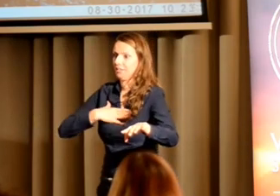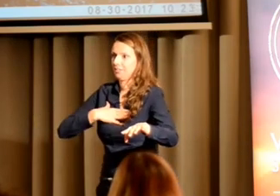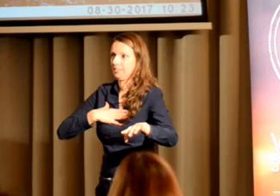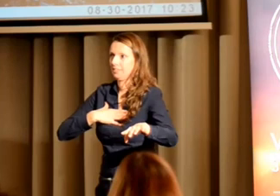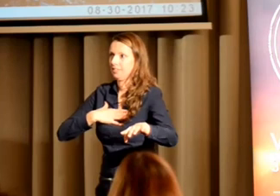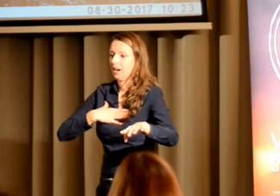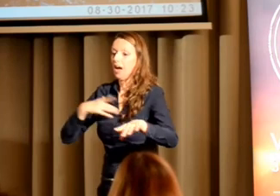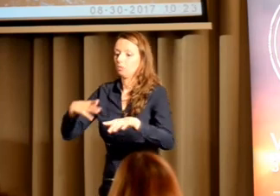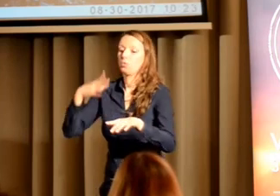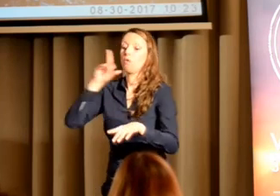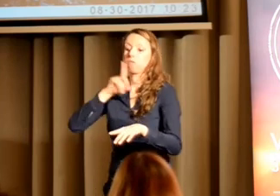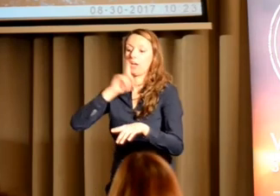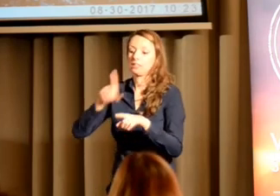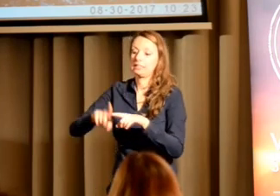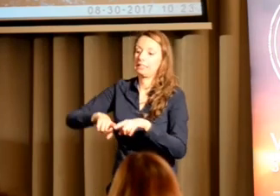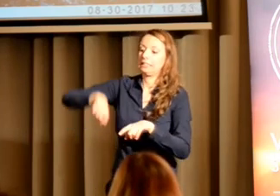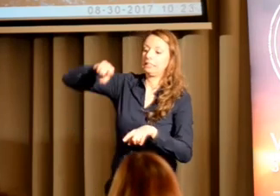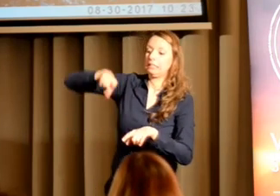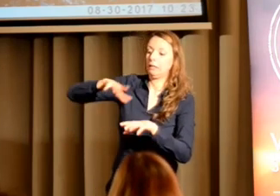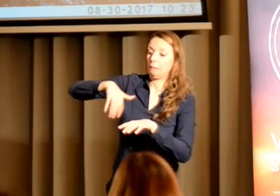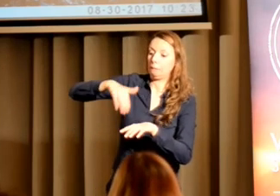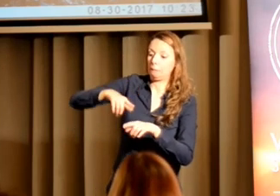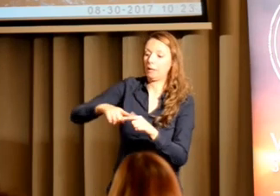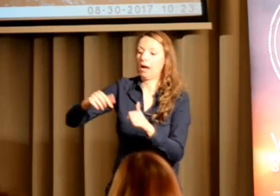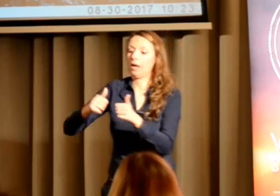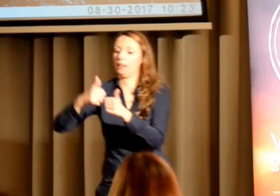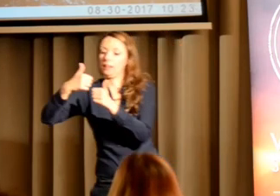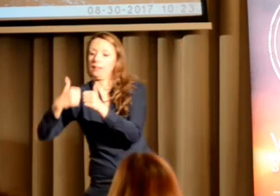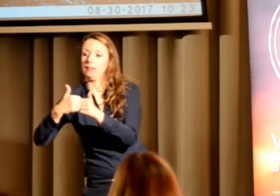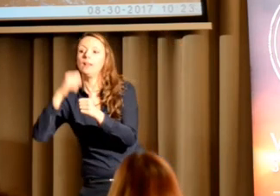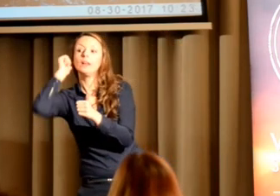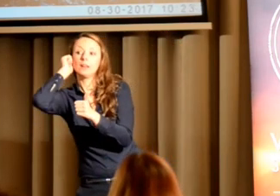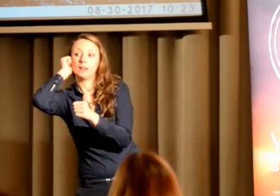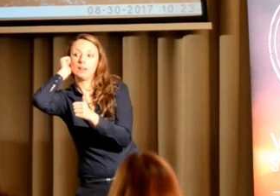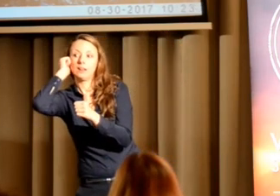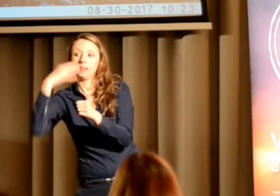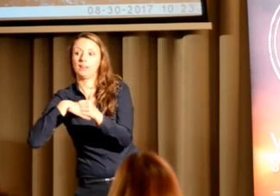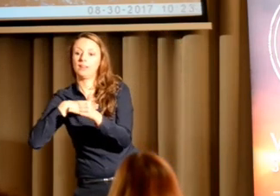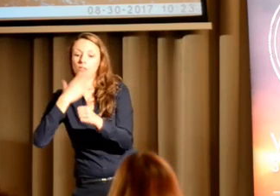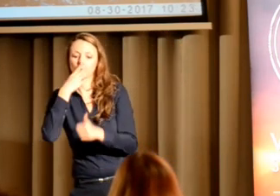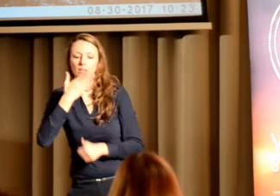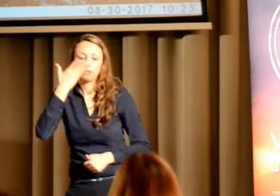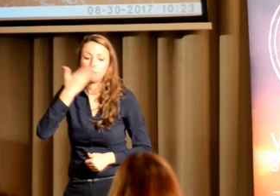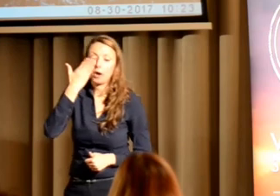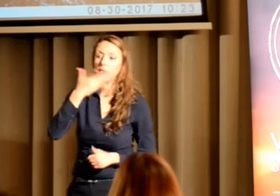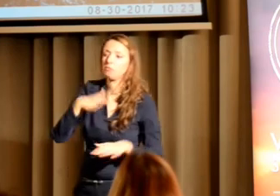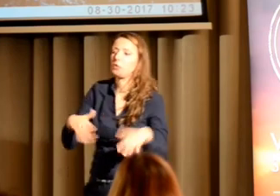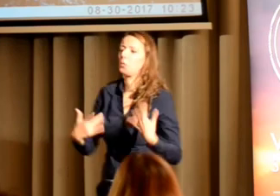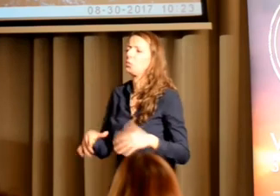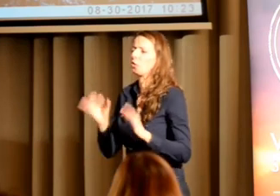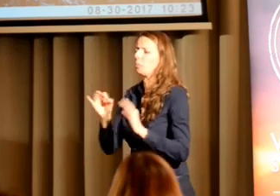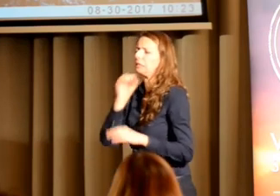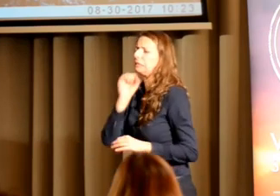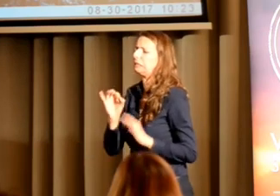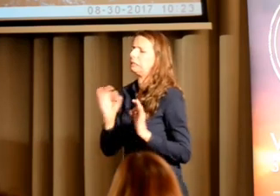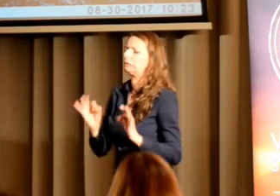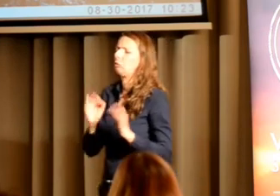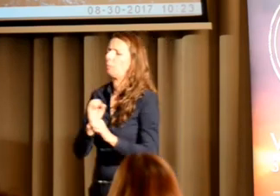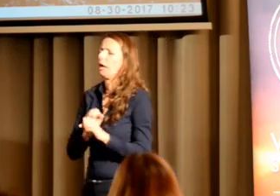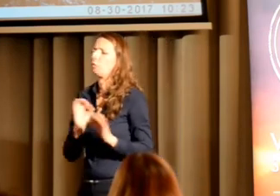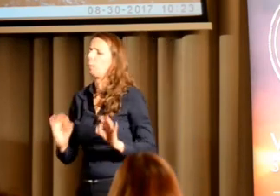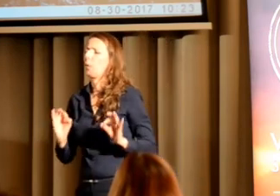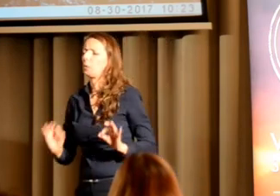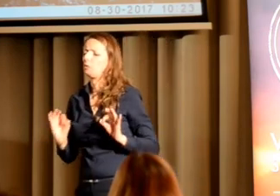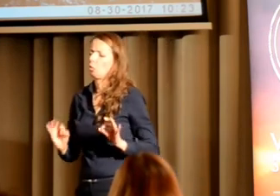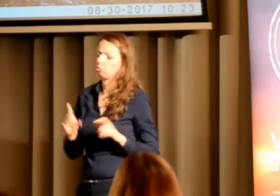co ona robi? Podchodzi, obwąchuje, no stary, tutaj dobrą robotę zrobiłeś, tak? Naprawdę, jedyne czego tu